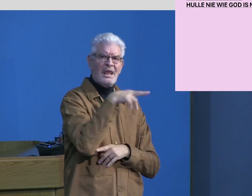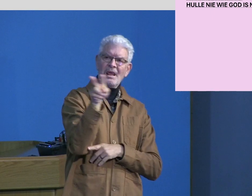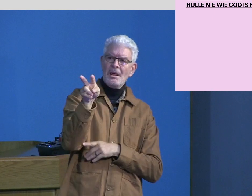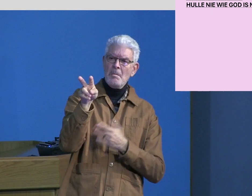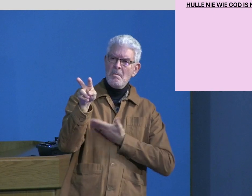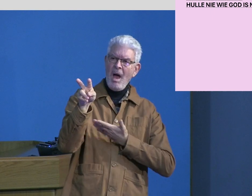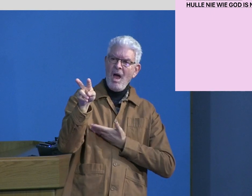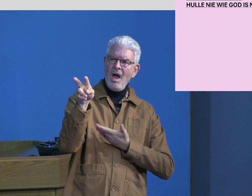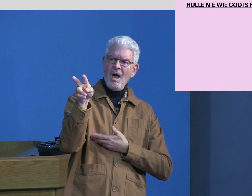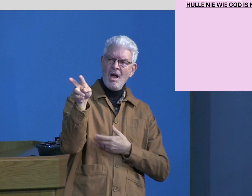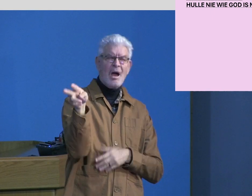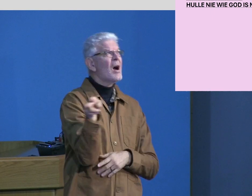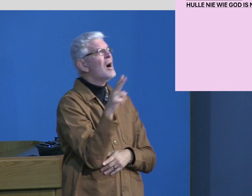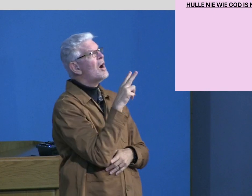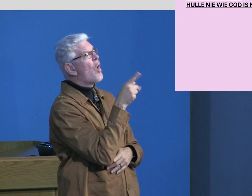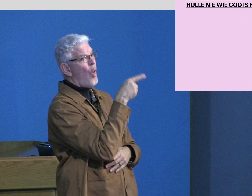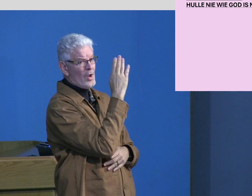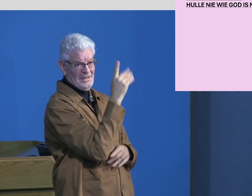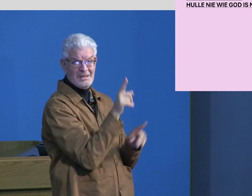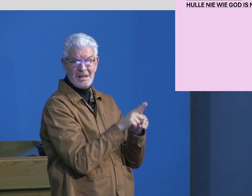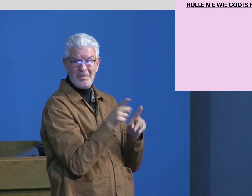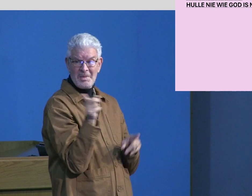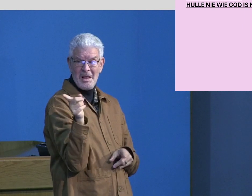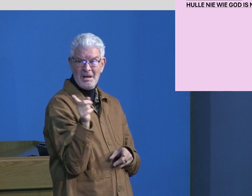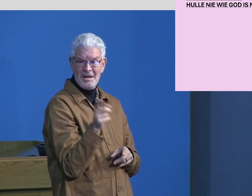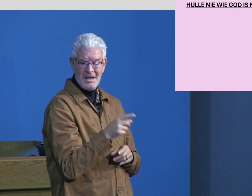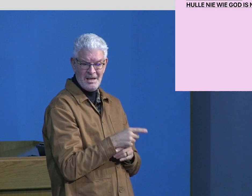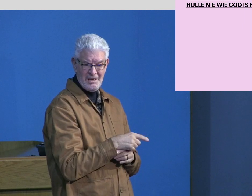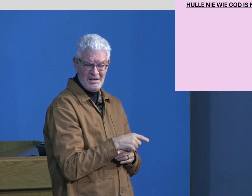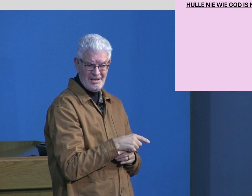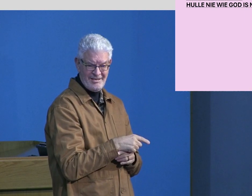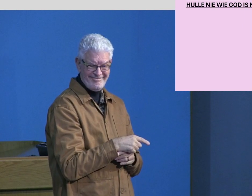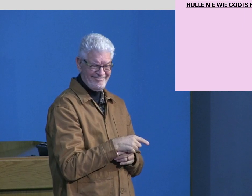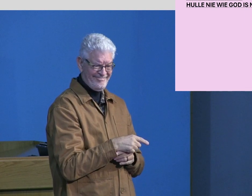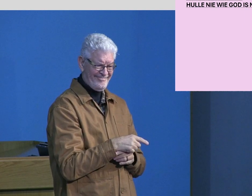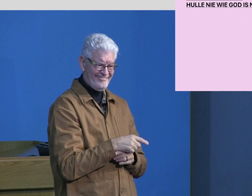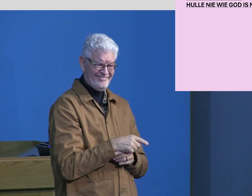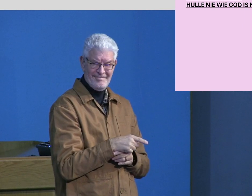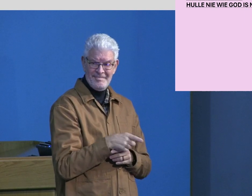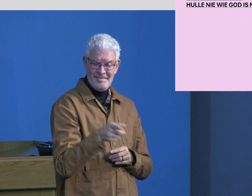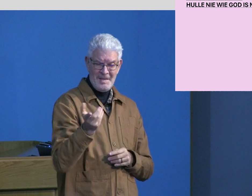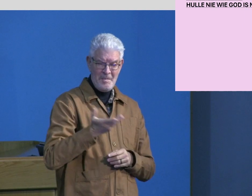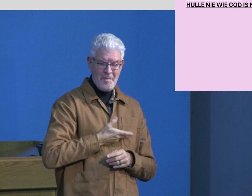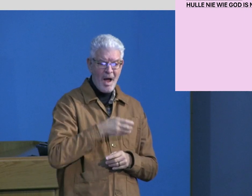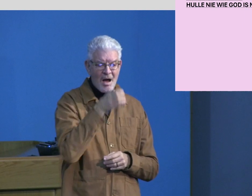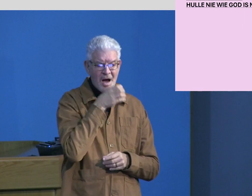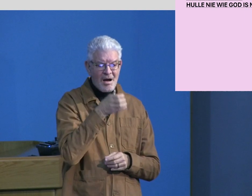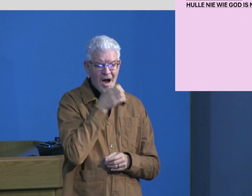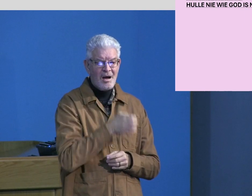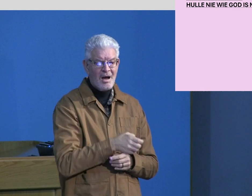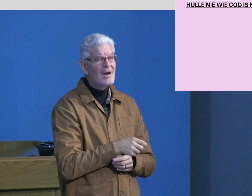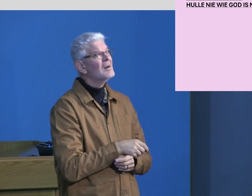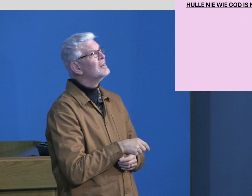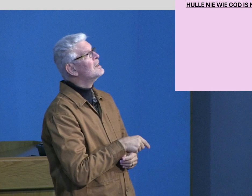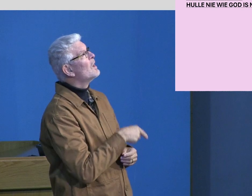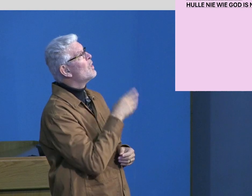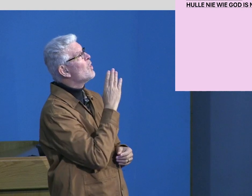God is nie, want ek kyk na my aardse pappa en dan moet my hemelse pappa ook seker so wees, pa